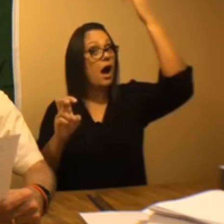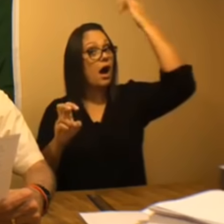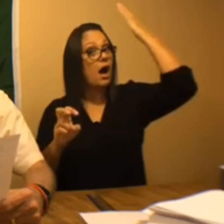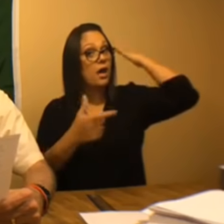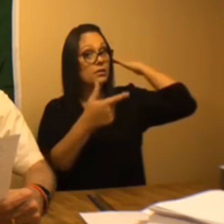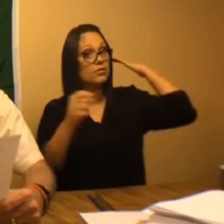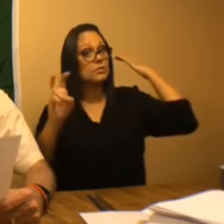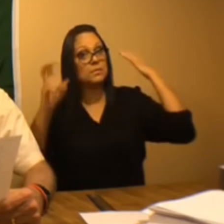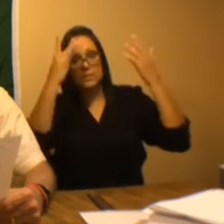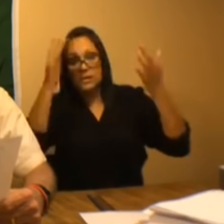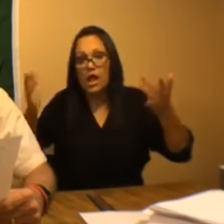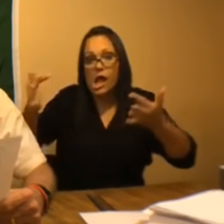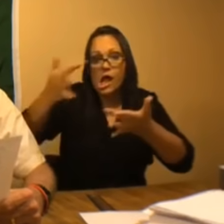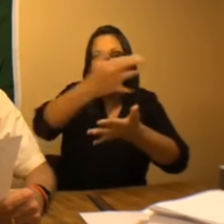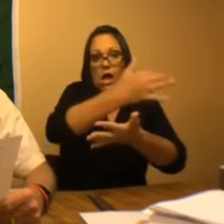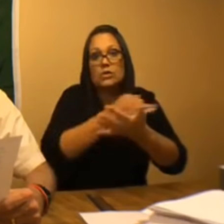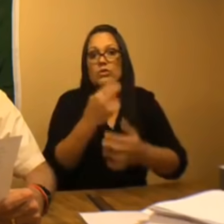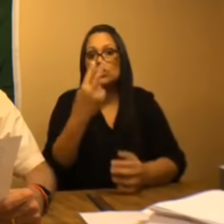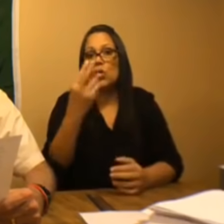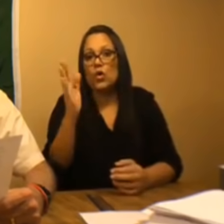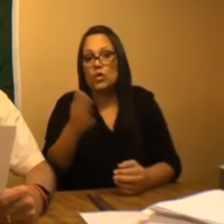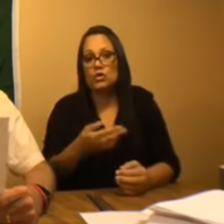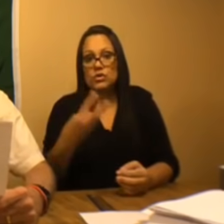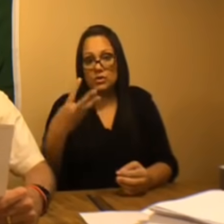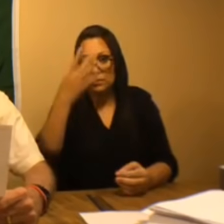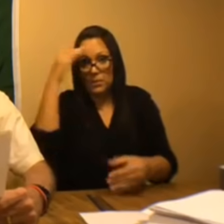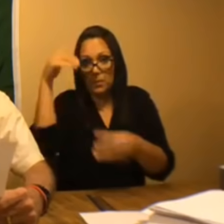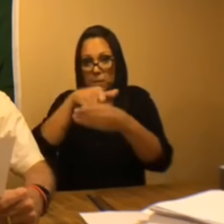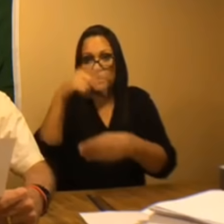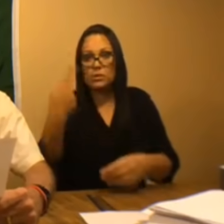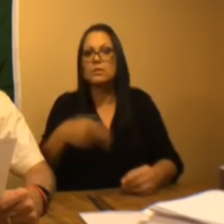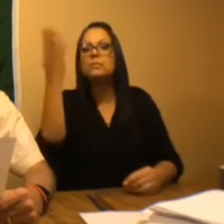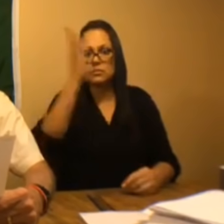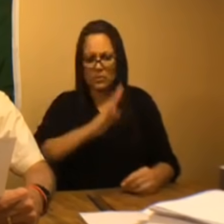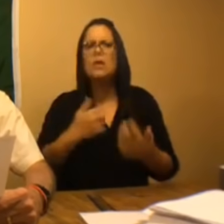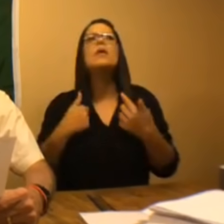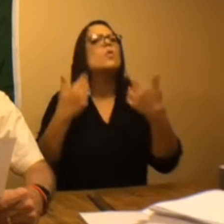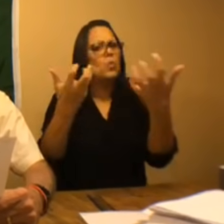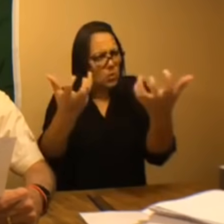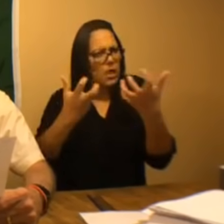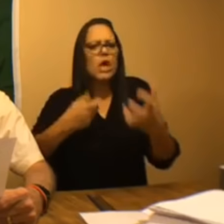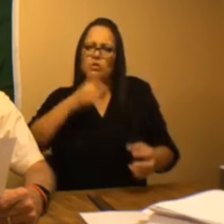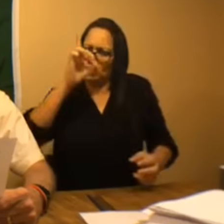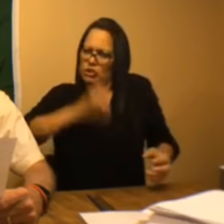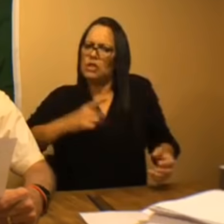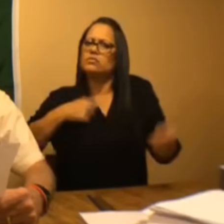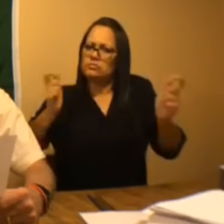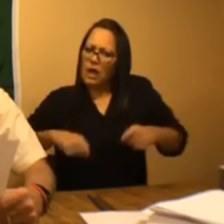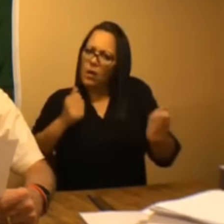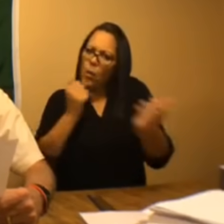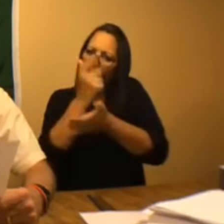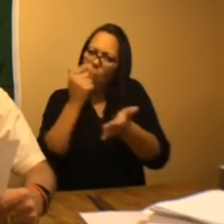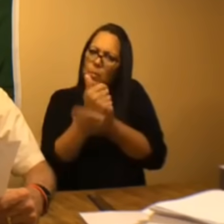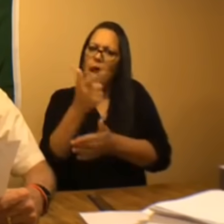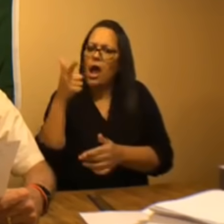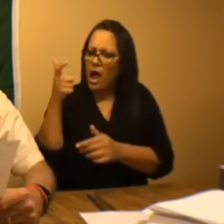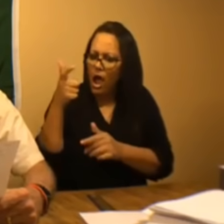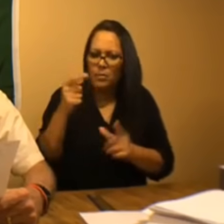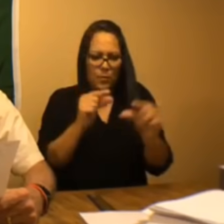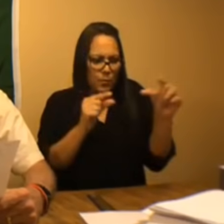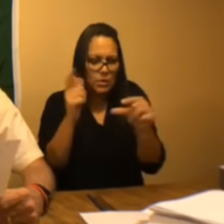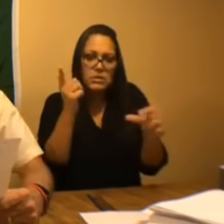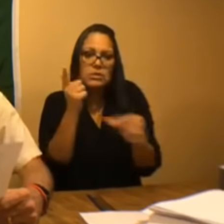Deu quase 2/3 dos eleitores brasileiros, dizendo que quer sim o direito de comprar armas e munições com